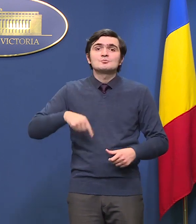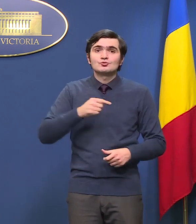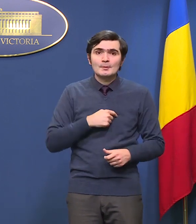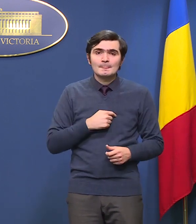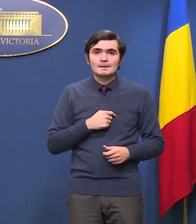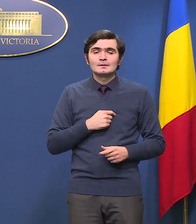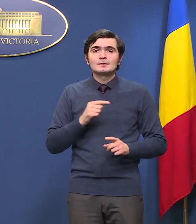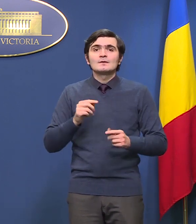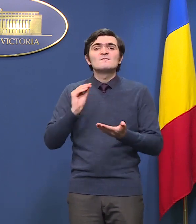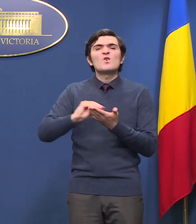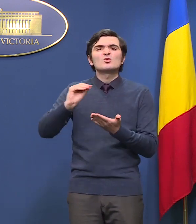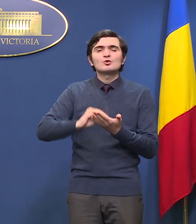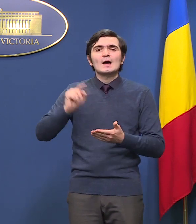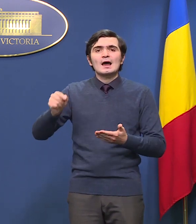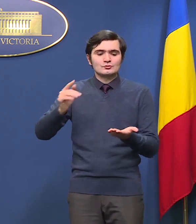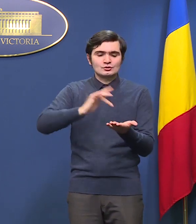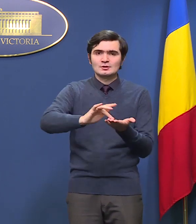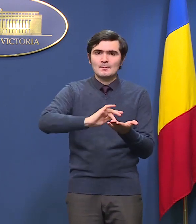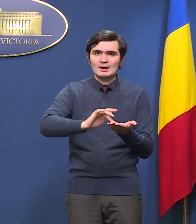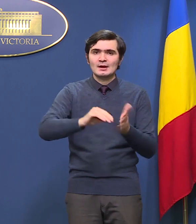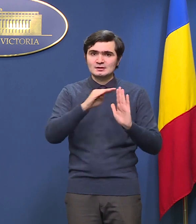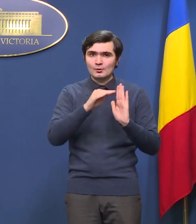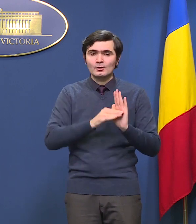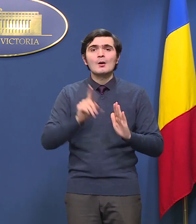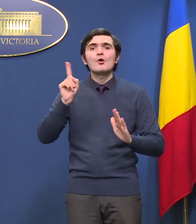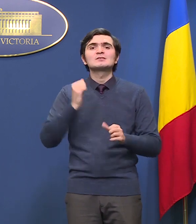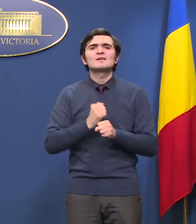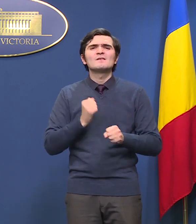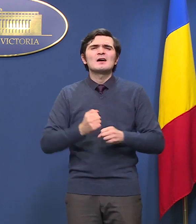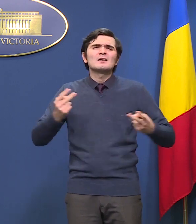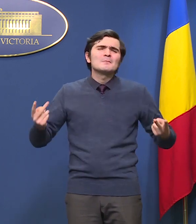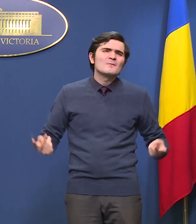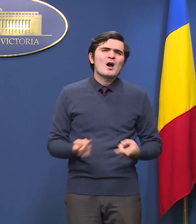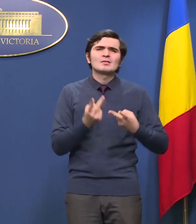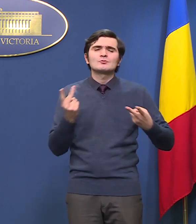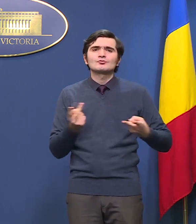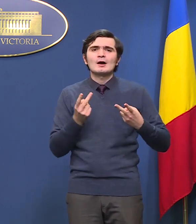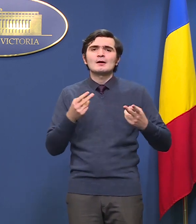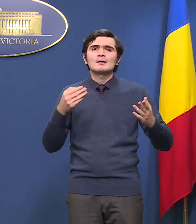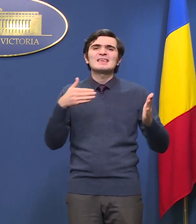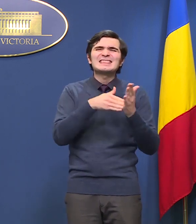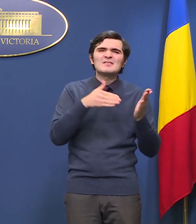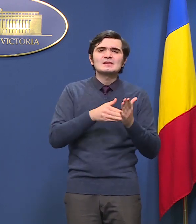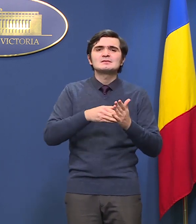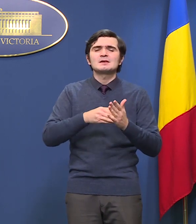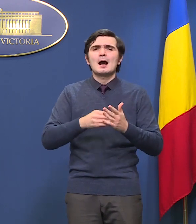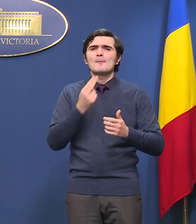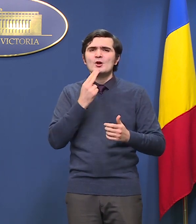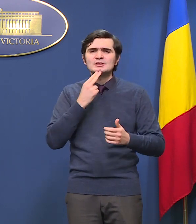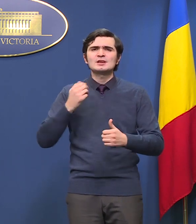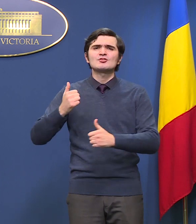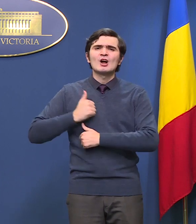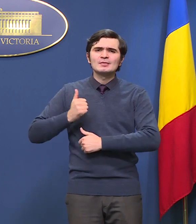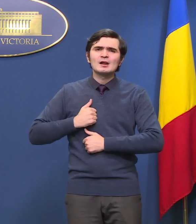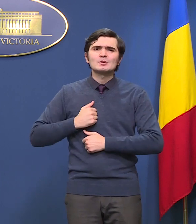funcționarea unui astfel de soft va ușura foarte mult misiunea autorităților locale, poliției, jandarmeriei, direcțiilor de